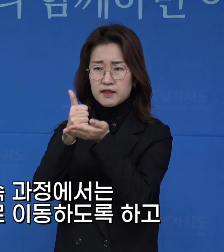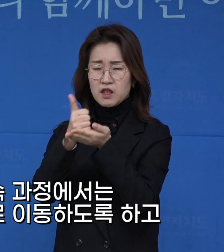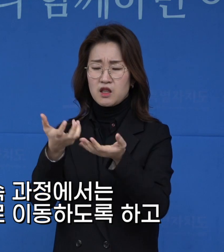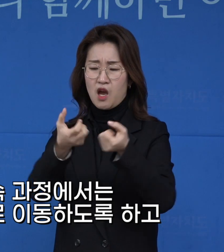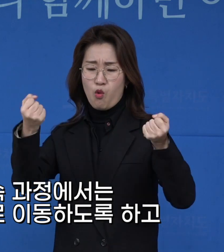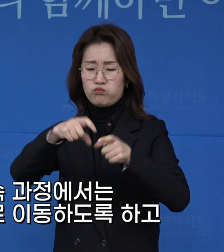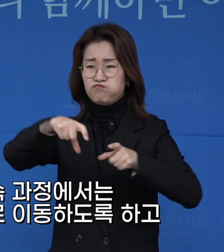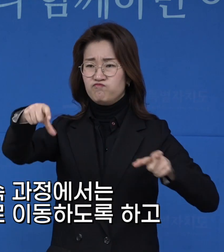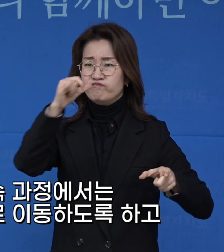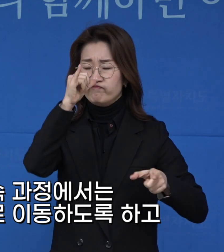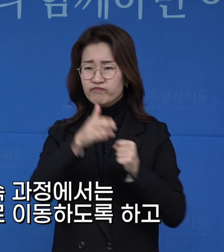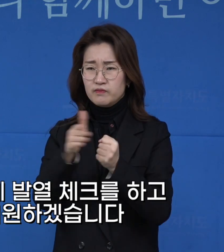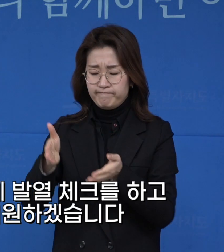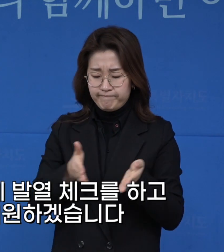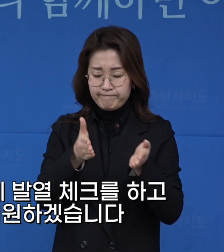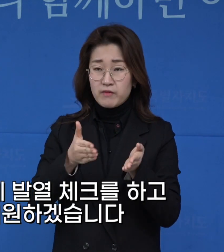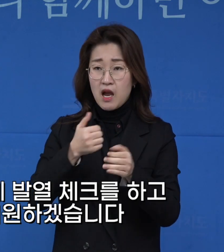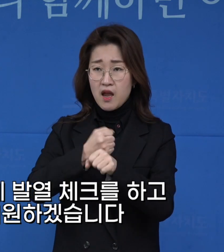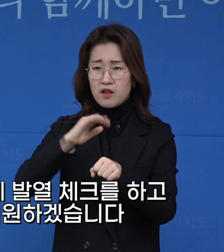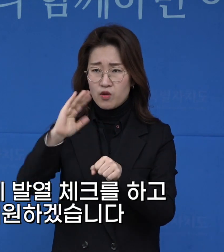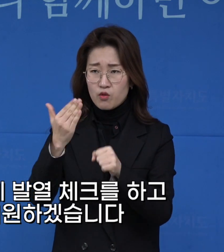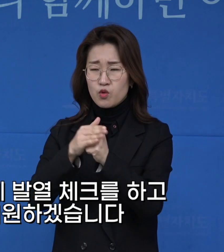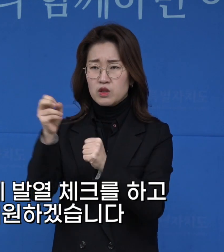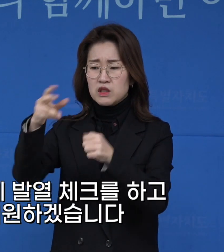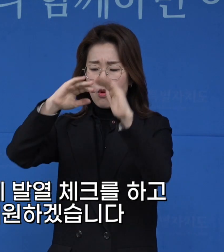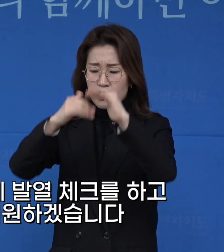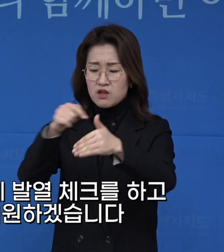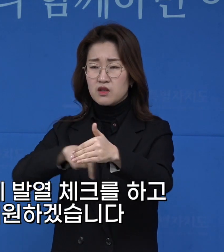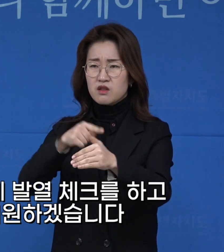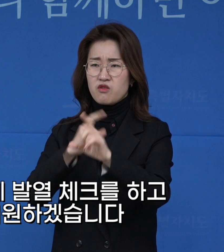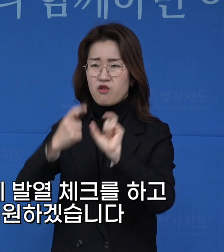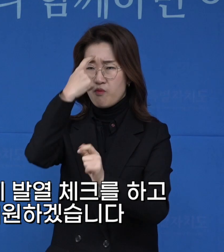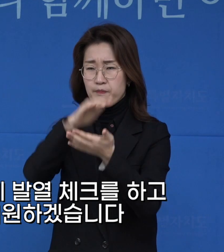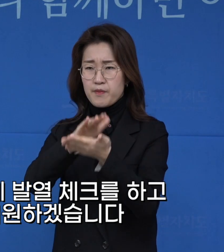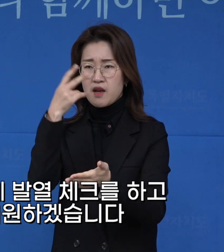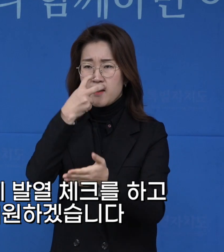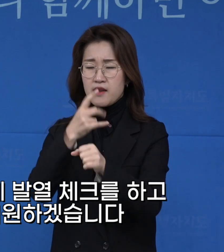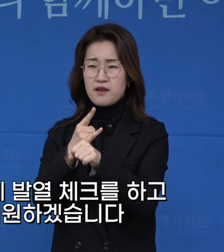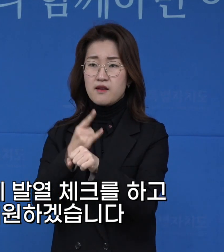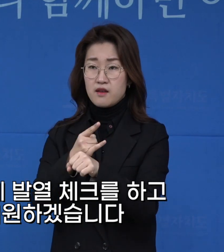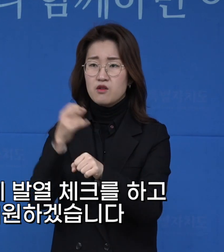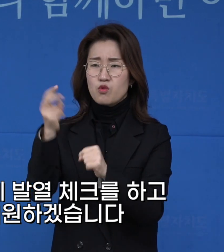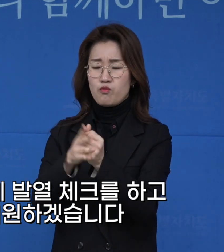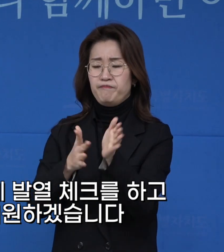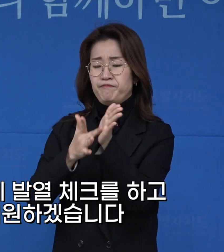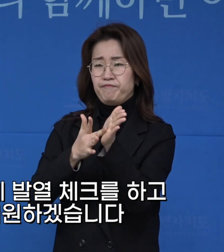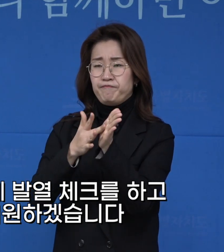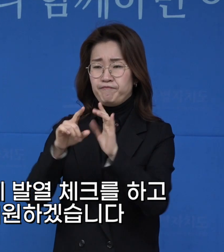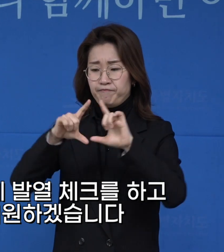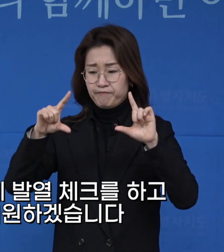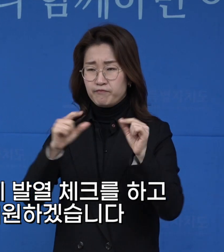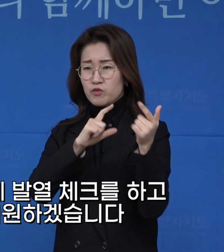브리치 로 이동하도록 하고 그 과정에서 더 면밀하게 관련 체크를 하고 방역 용품도 길 급